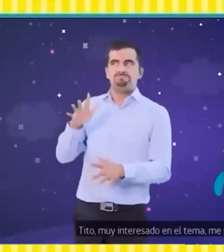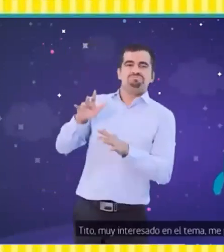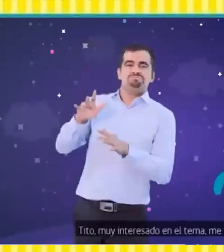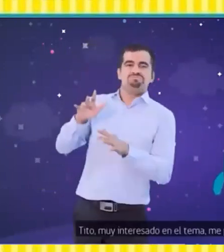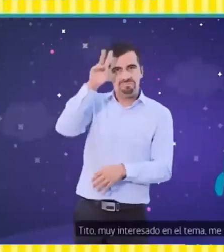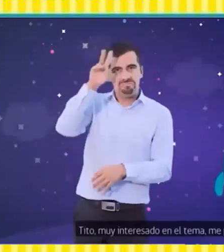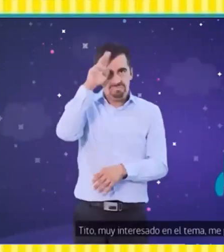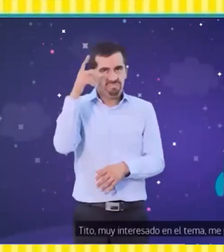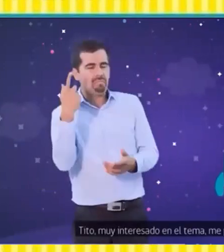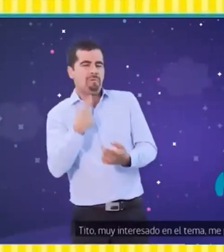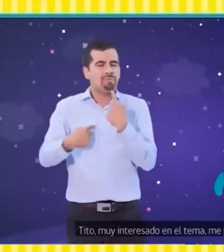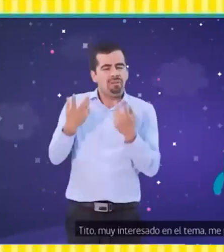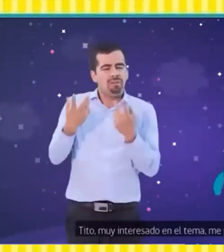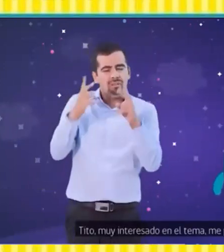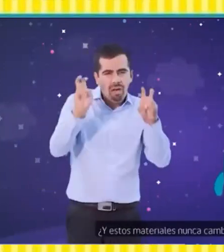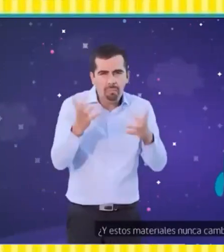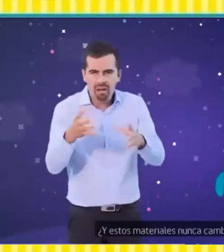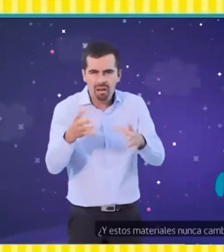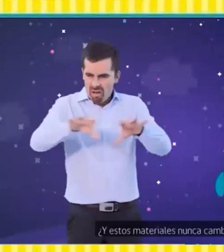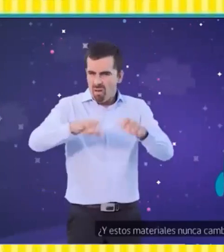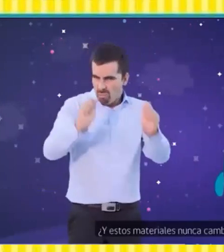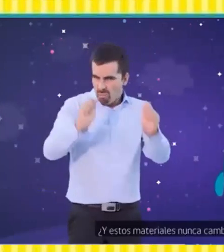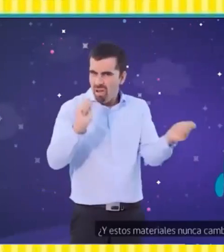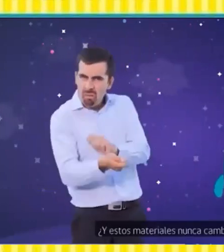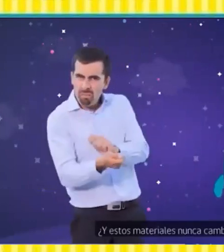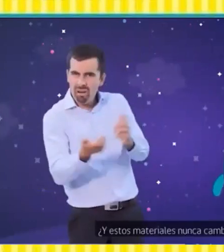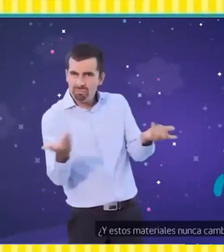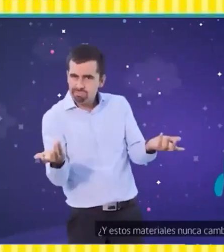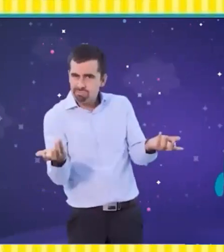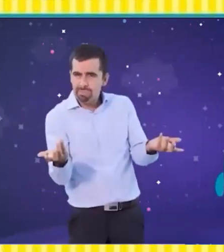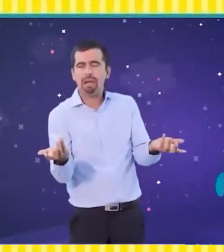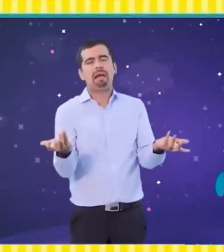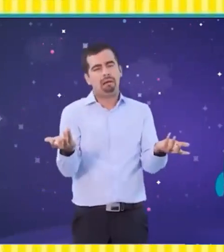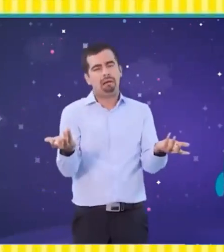Tito, muy interesado en el tema, me preguntó, ¿y estos materiales nunca cambian?